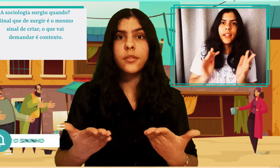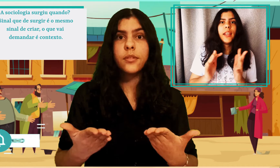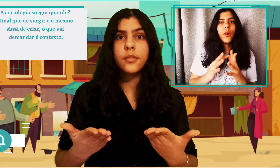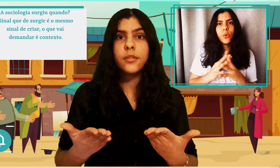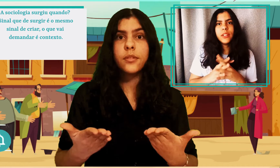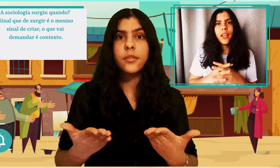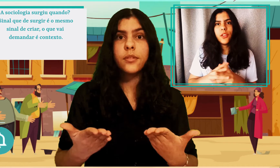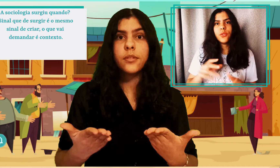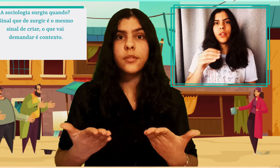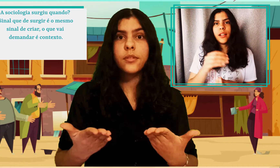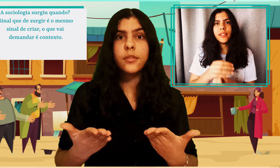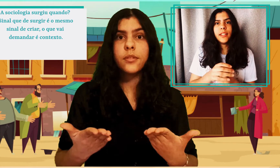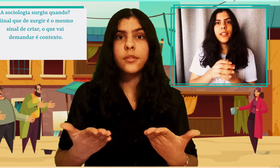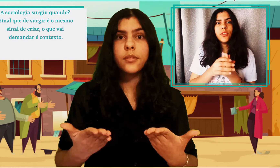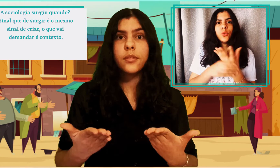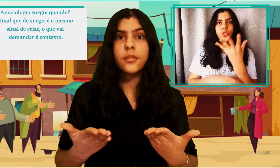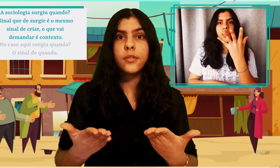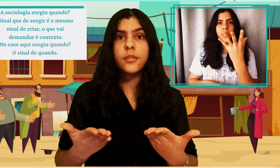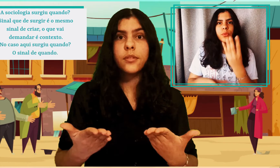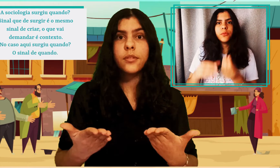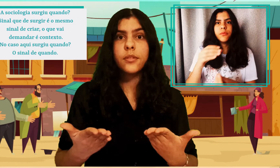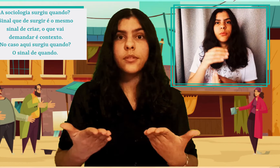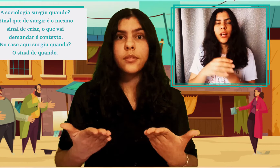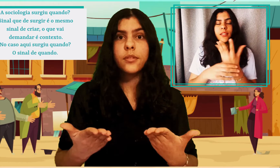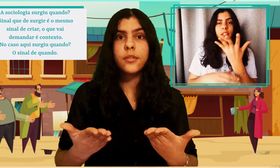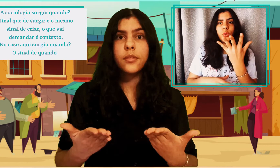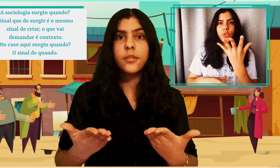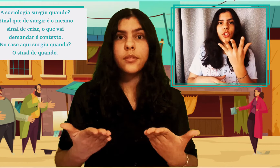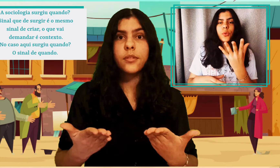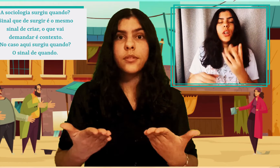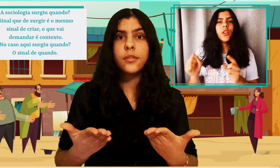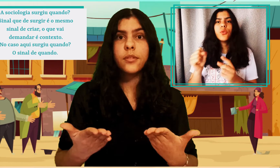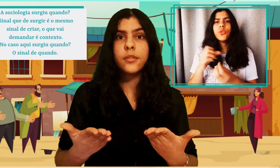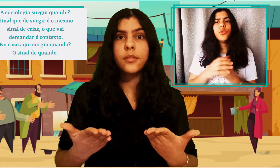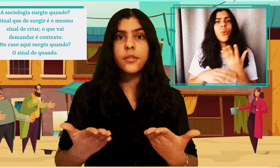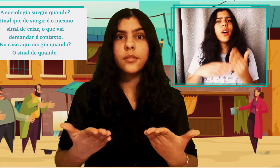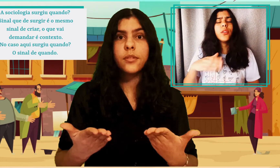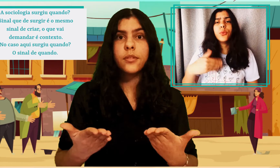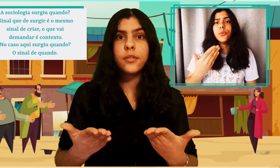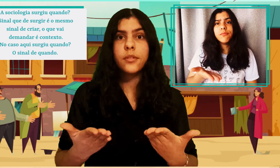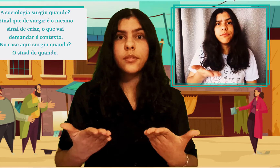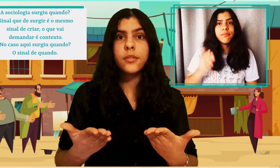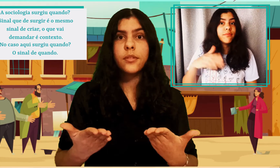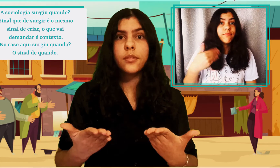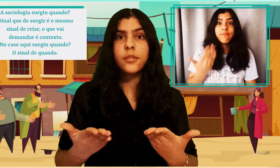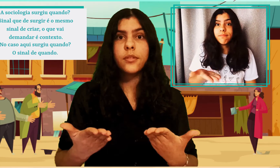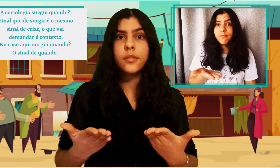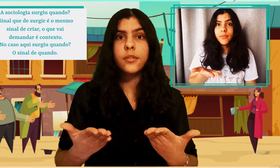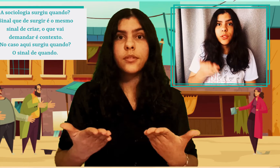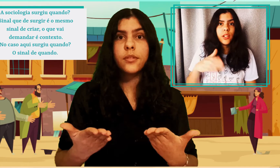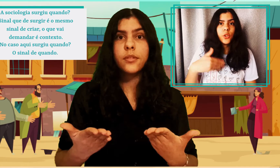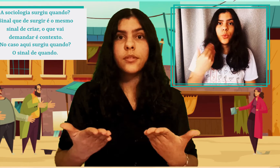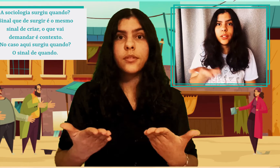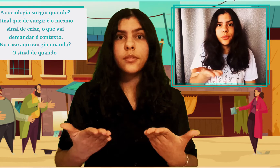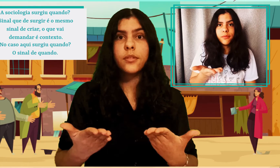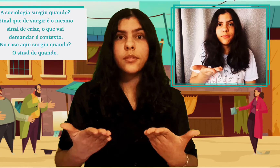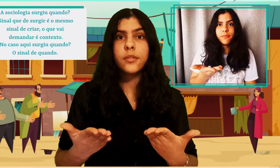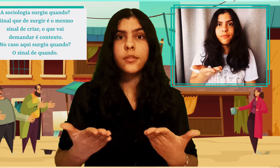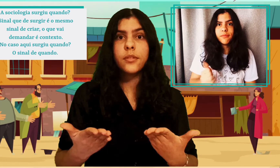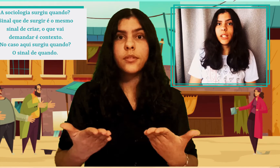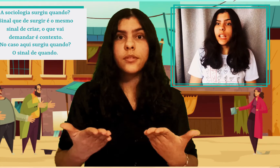aí é o contexto. No caso aqui, surgiu. No caso aqui, surgiu. Surgiu quando? É o sinal de